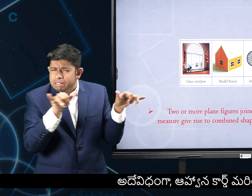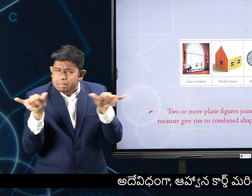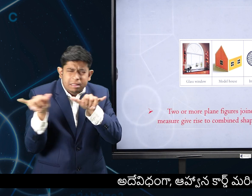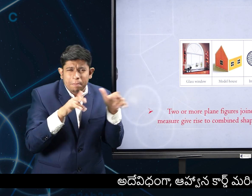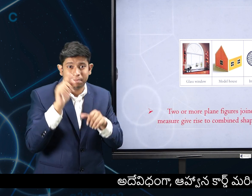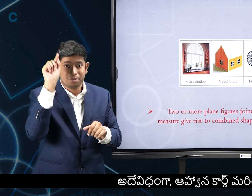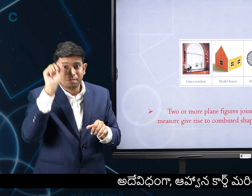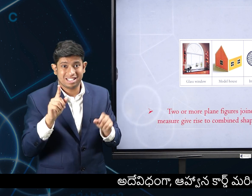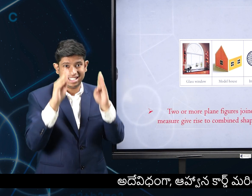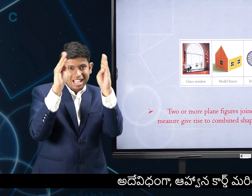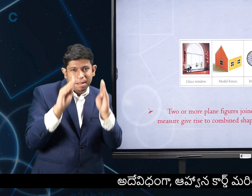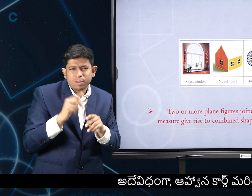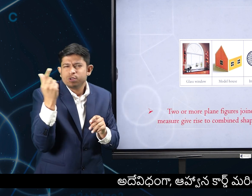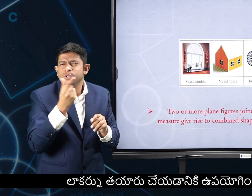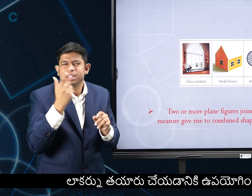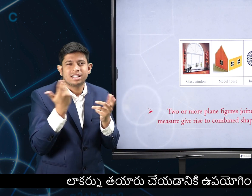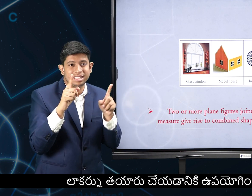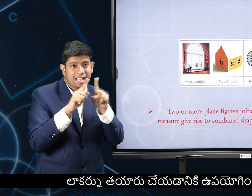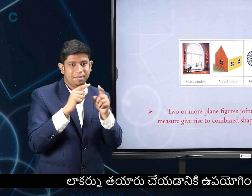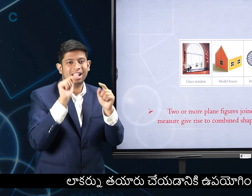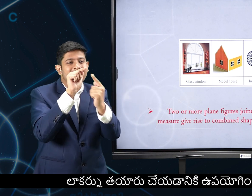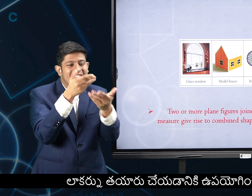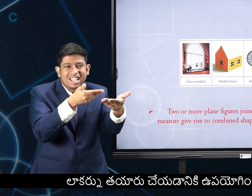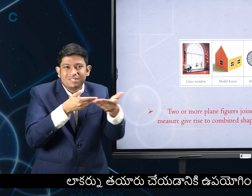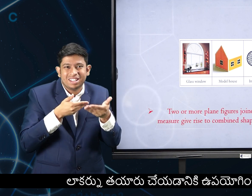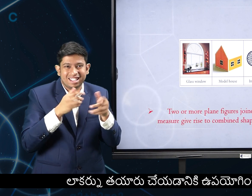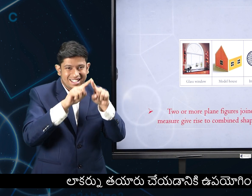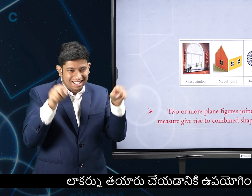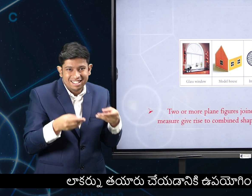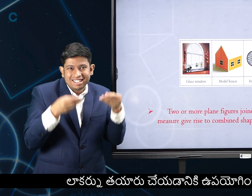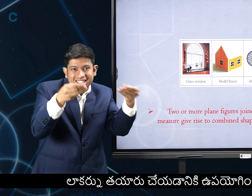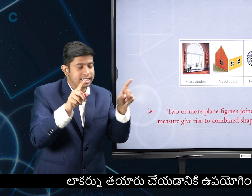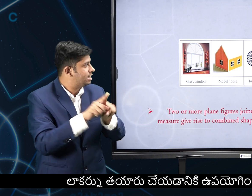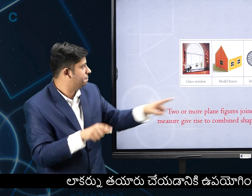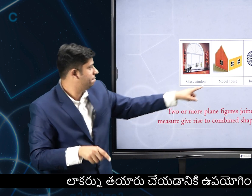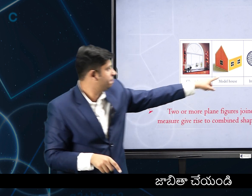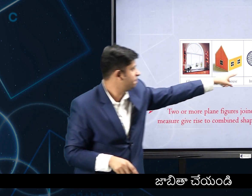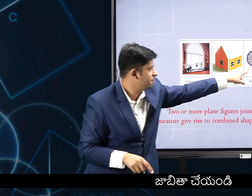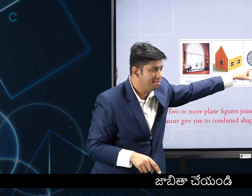అదేవిధంగా ఆహ్వాన కార్డ్ మరియు లాకర్ను తయారు చేయడానికి ఉపయోగించే ఆకృతులను జాబితా